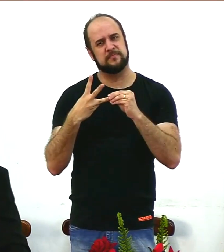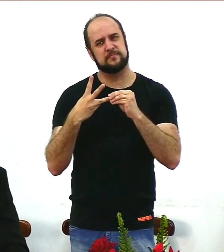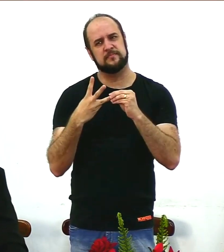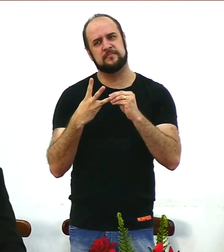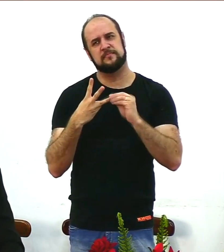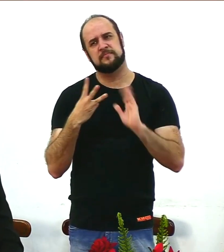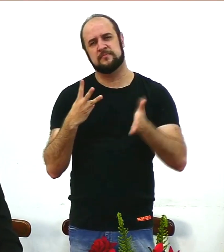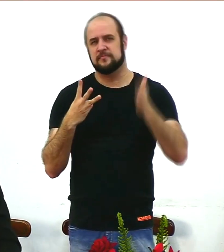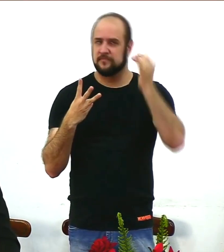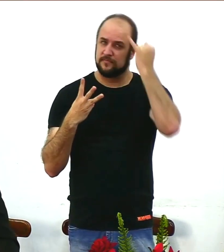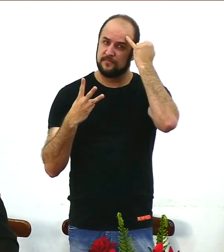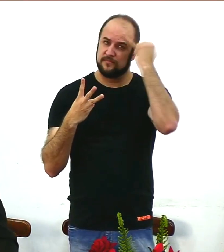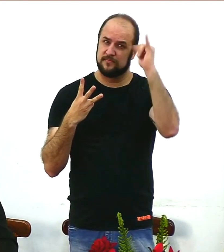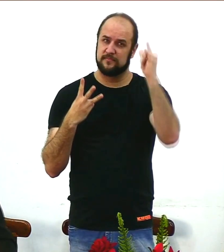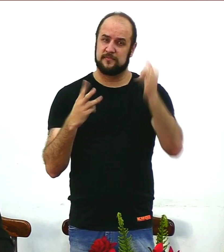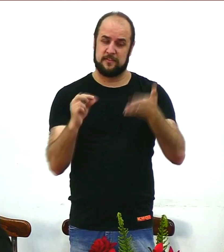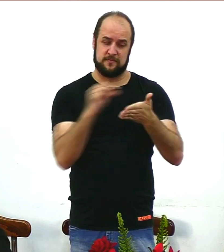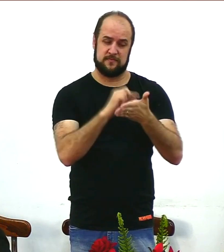valor.